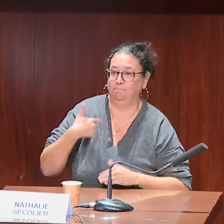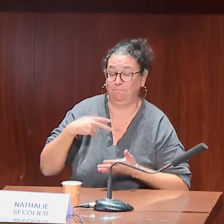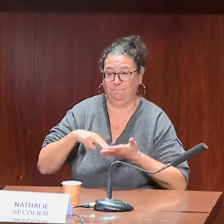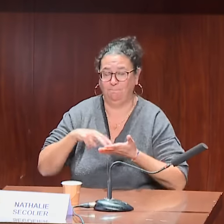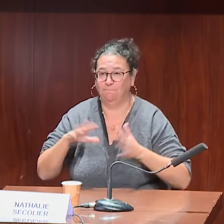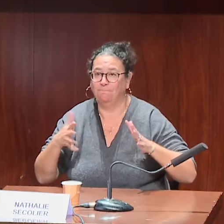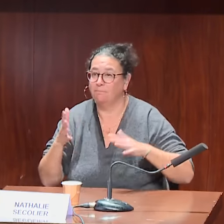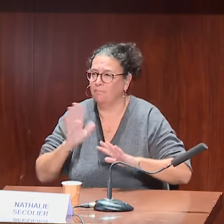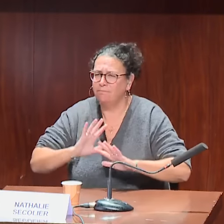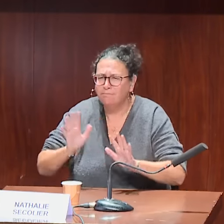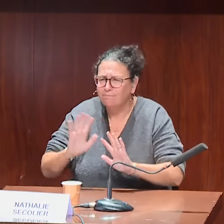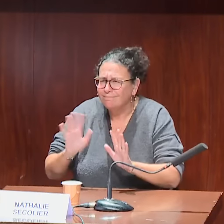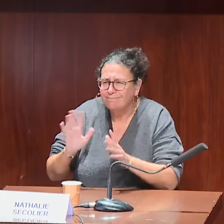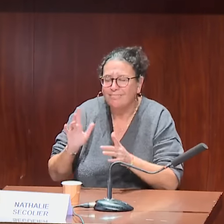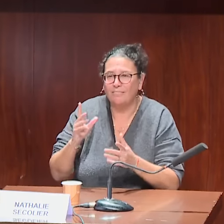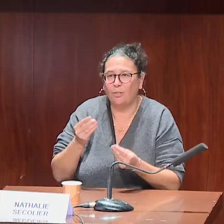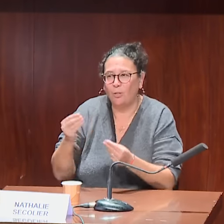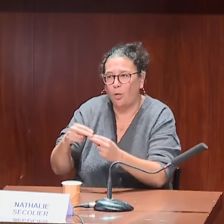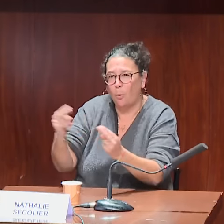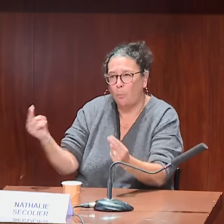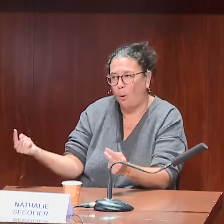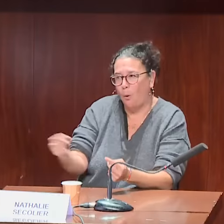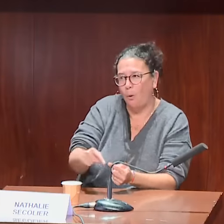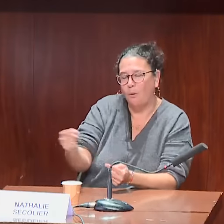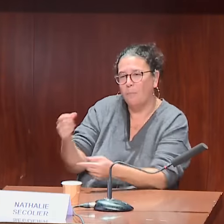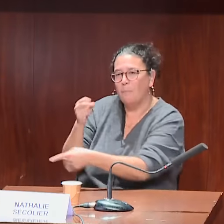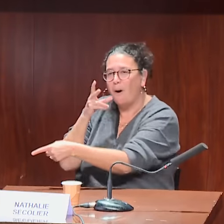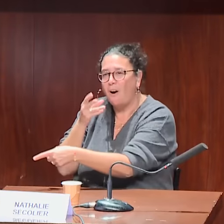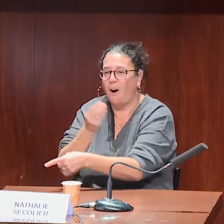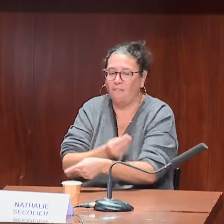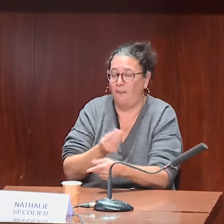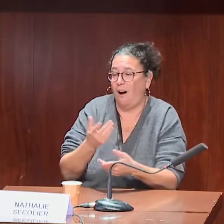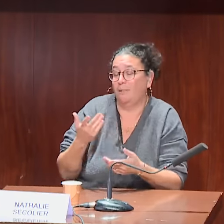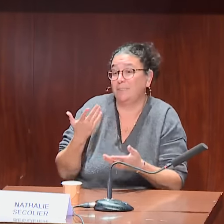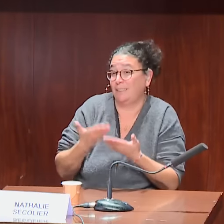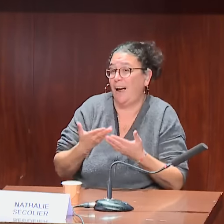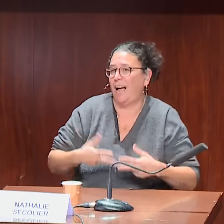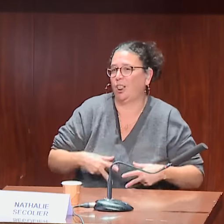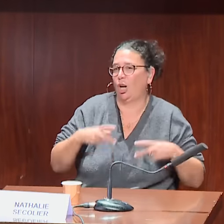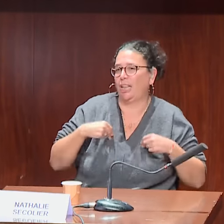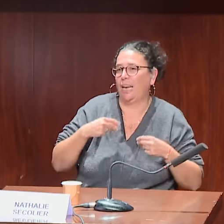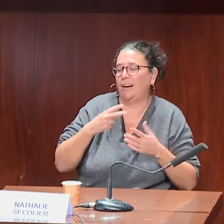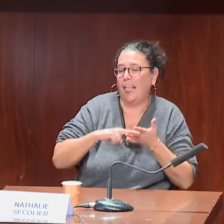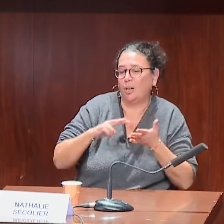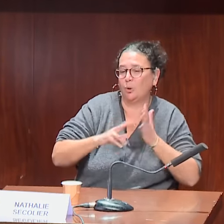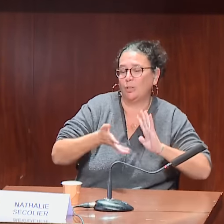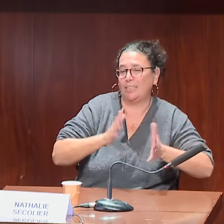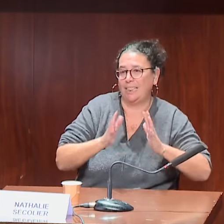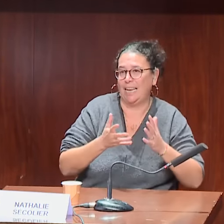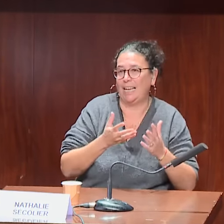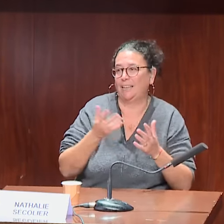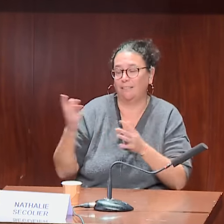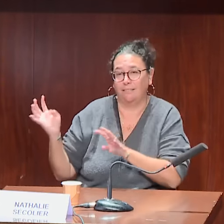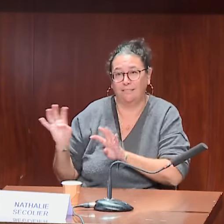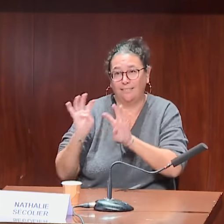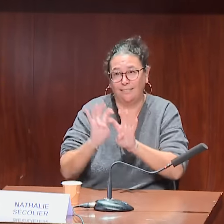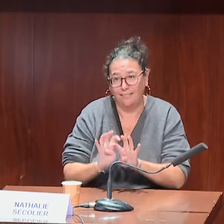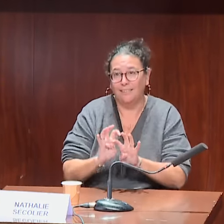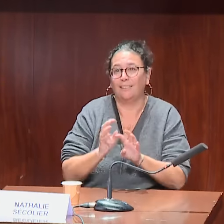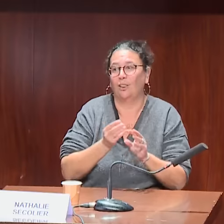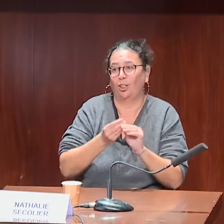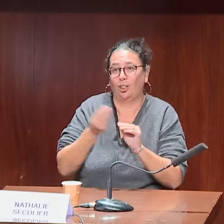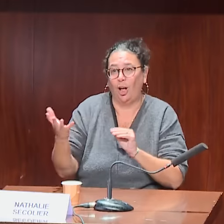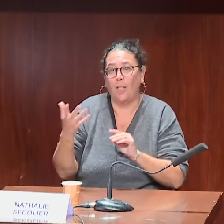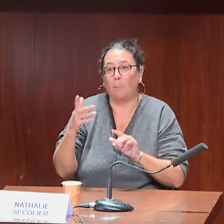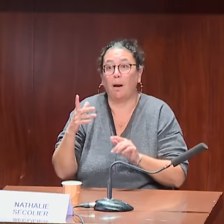Et il y a des parents qui viennent nous voir et qui disent « Mais moi, je ne peux pas raconter des histoires à mon enfant. » Donc on leur, c'est pour ça